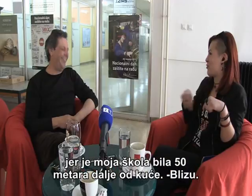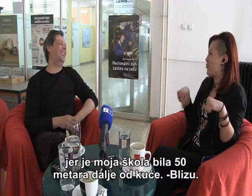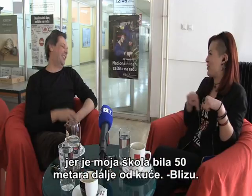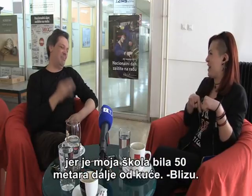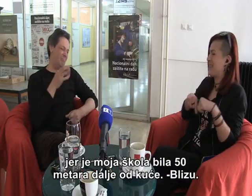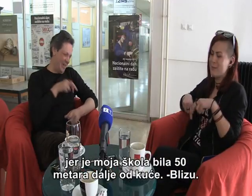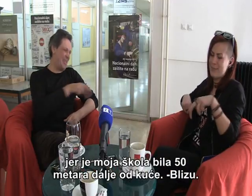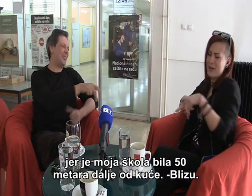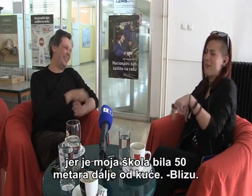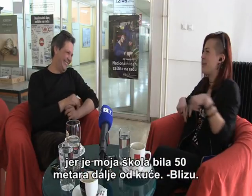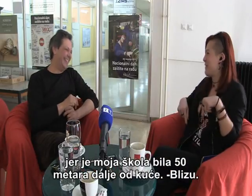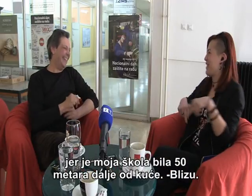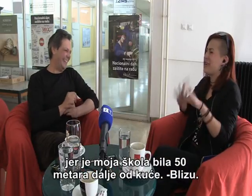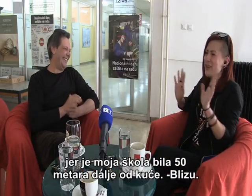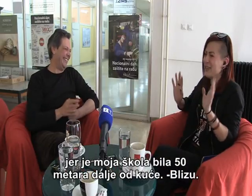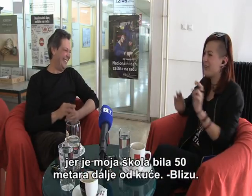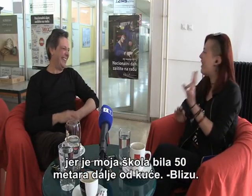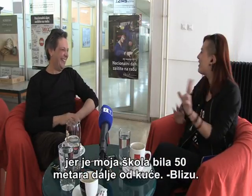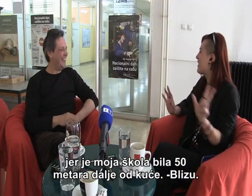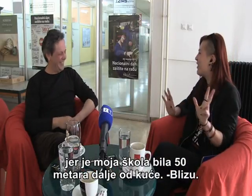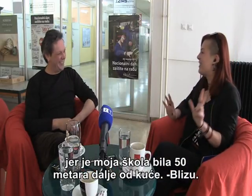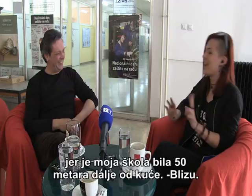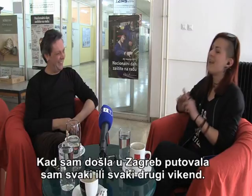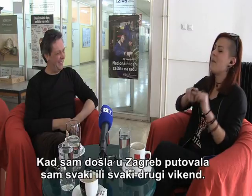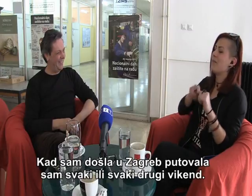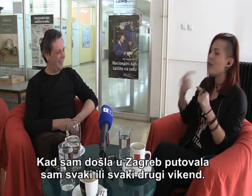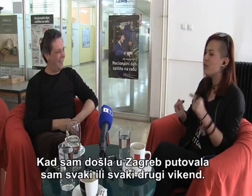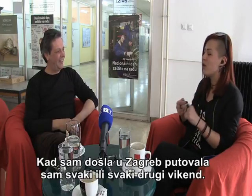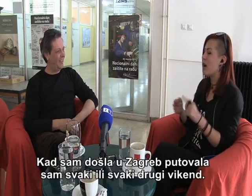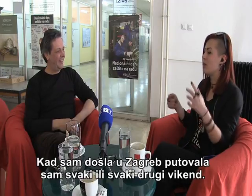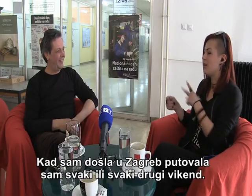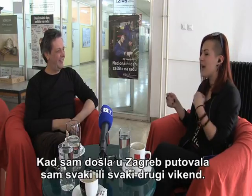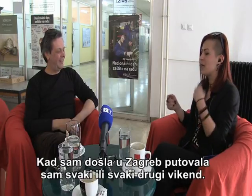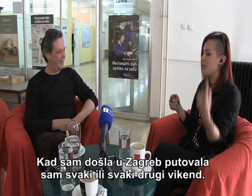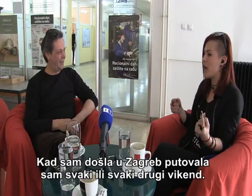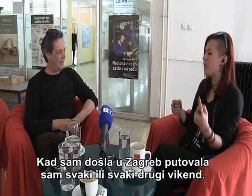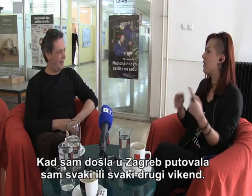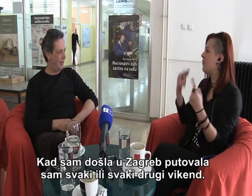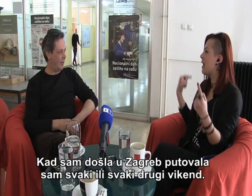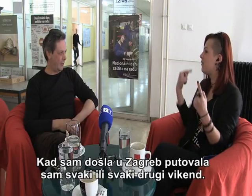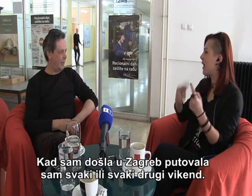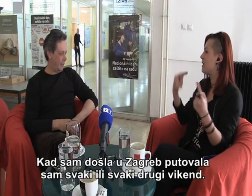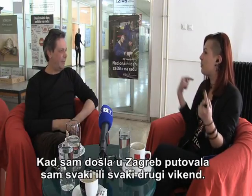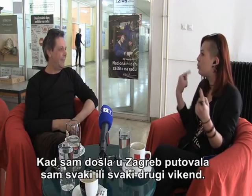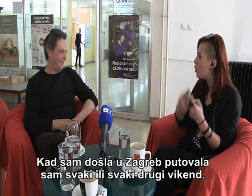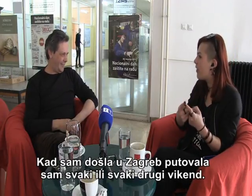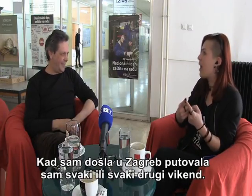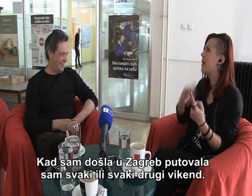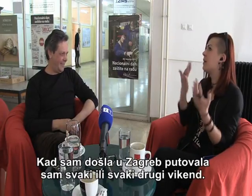kuće. Tako ću biti malo pjeće, to je to. Tako te godine. Mnogo toga u Zagreb Pjeva je svaki vikend sam putovala ili